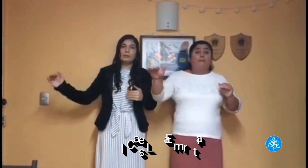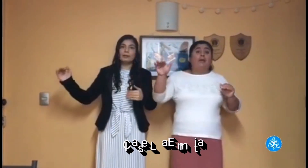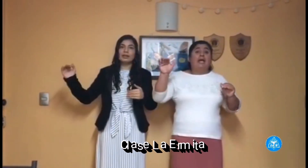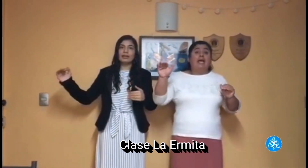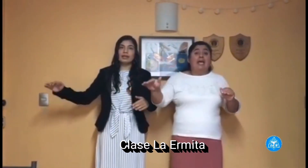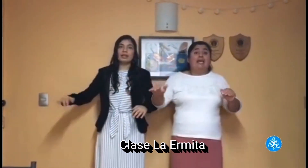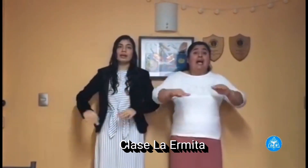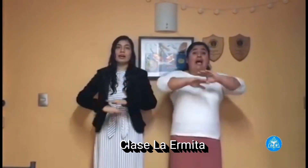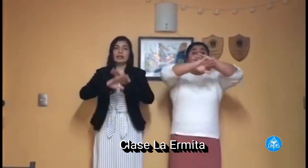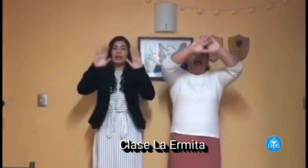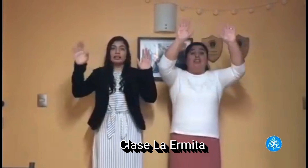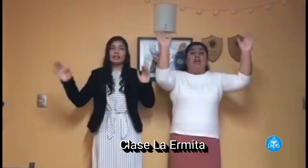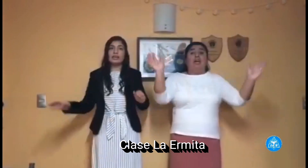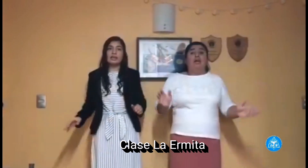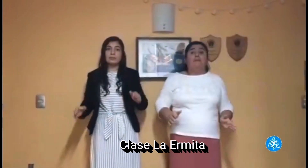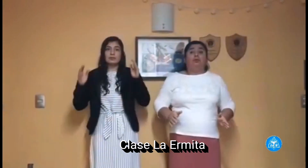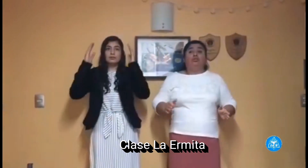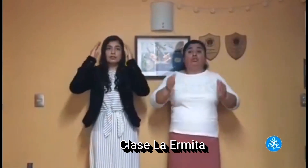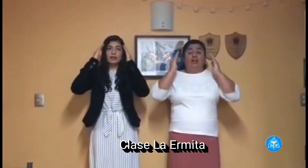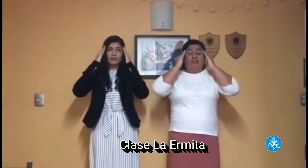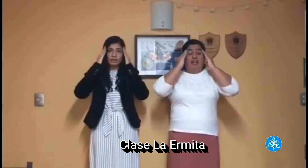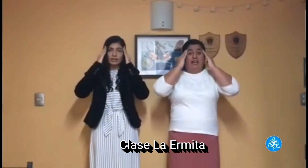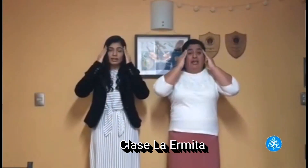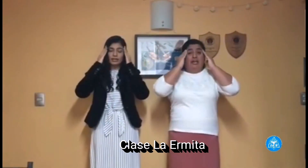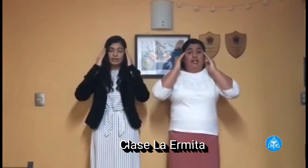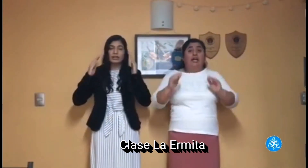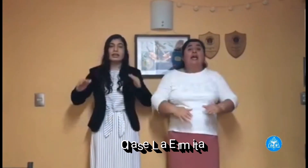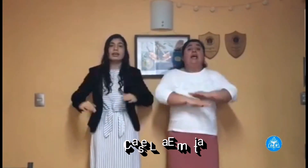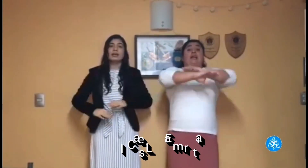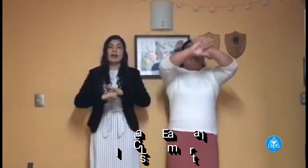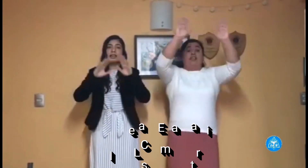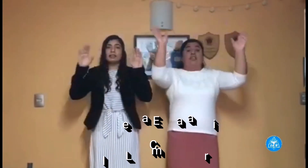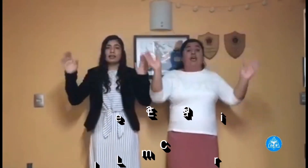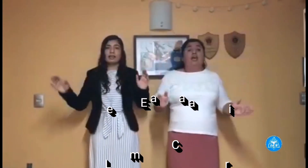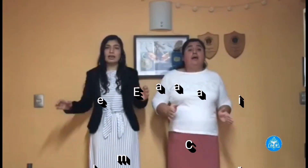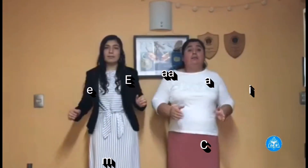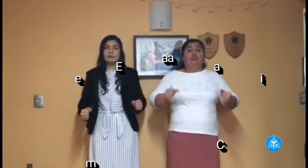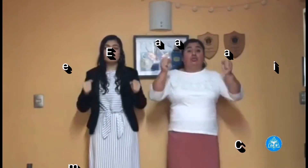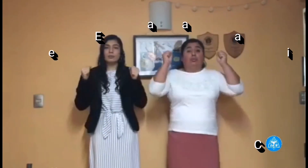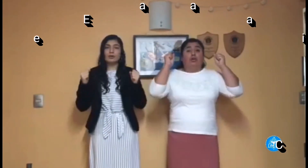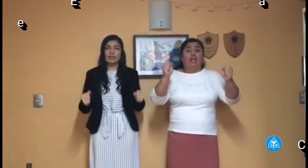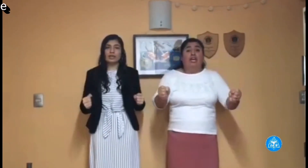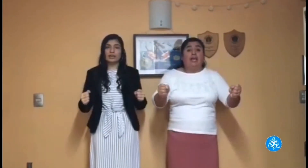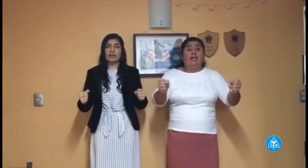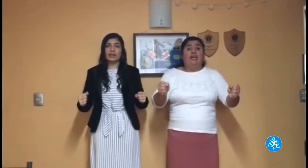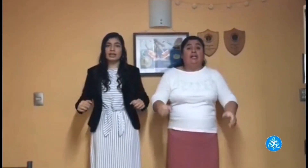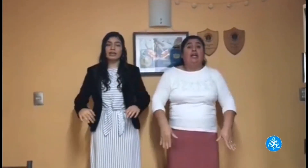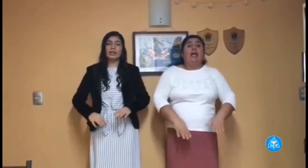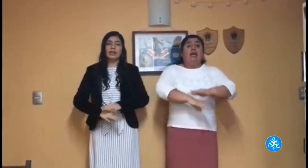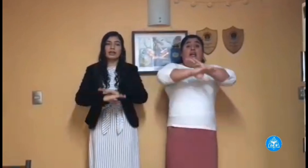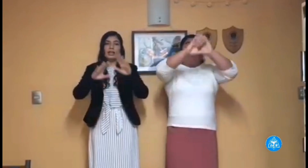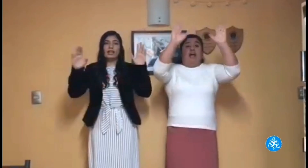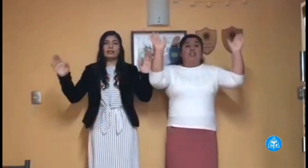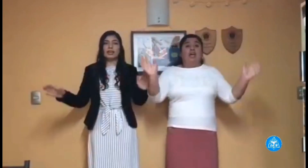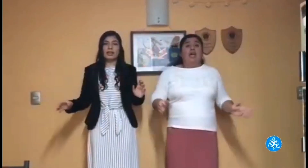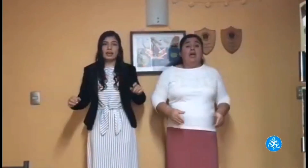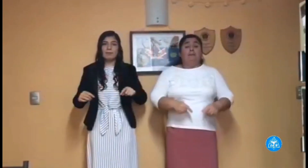hombre era grande por su saber, grande por su poder, grande por